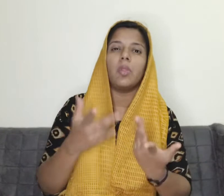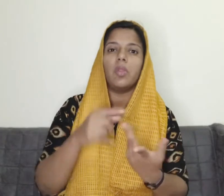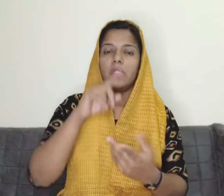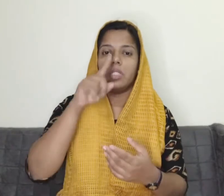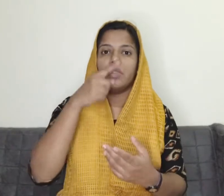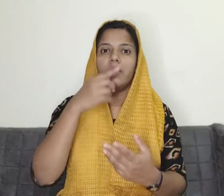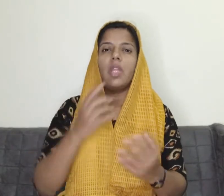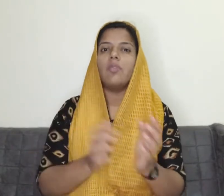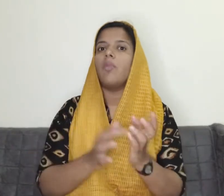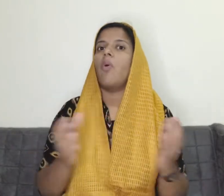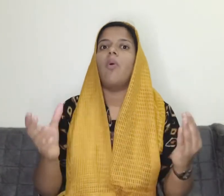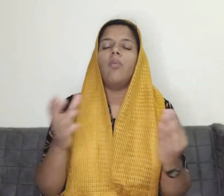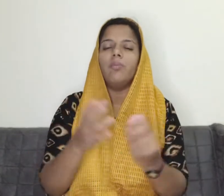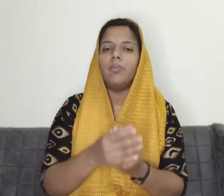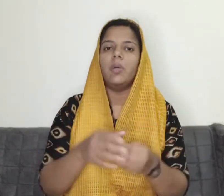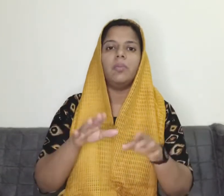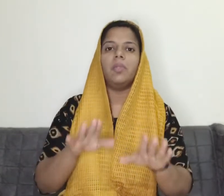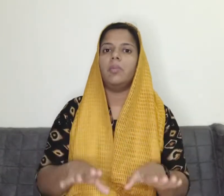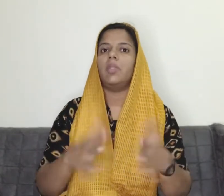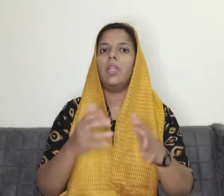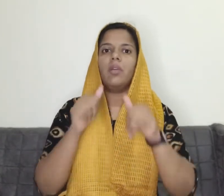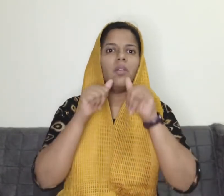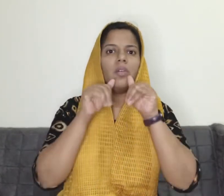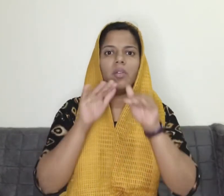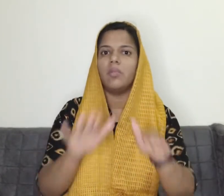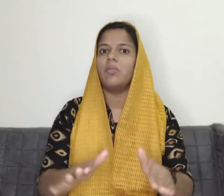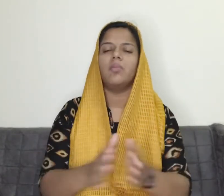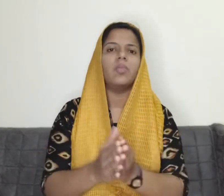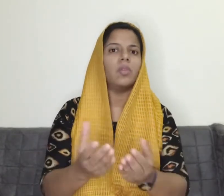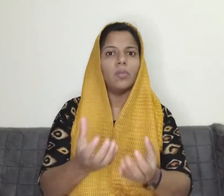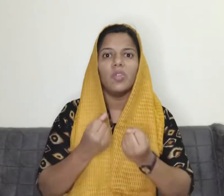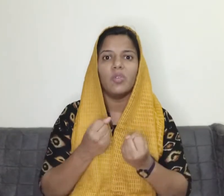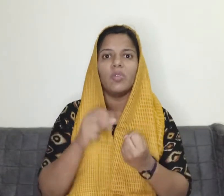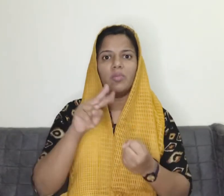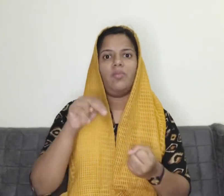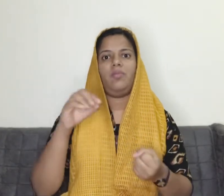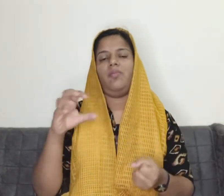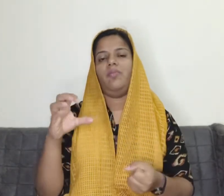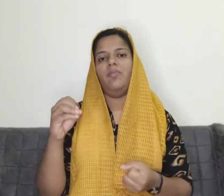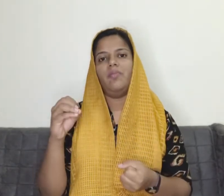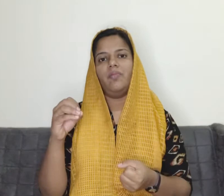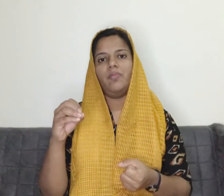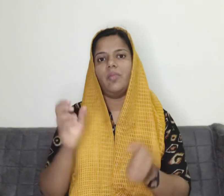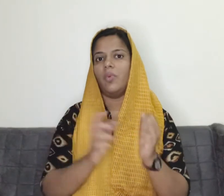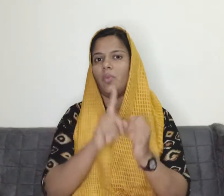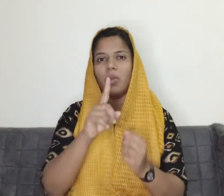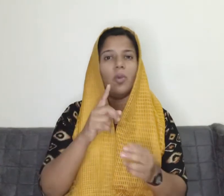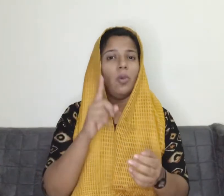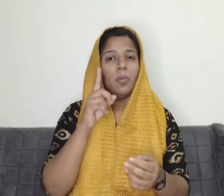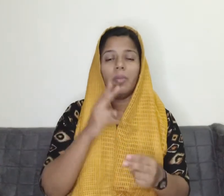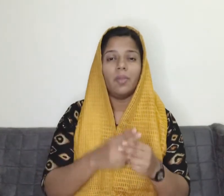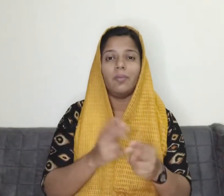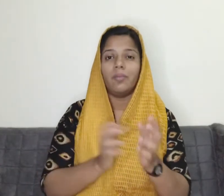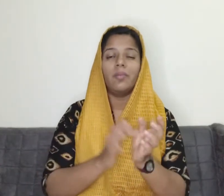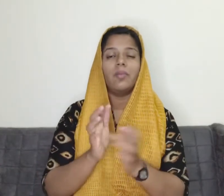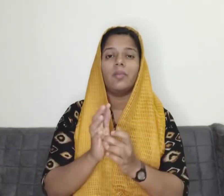നിലവാരത്തിൽ ദൈവസാന്നിധ്യം അനുഭവിച്ച് ദൈവിക അനുഗ്രഹങ്ങൾ പ്രാപിക്കാൻ കഴിയത്തില്ല. ഒരിക്കൽ യേശു കർത്താവ് തൻ്റെ പരിശുശ്രൂഷയുടെ